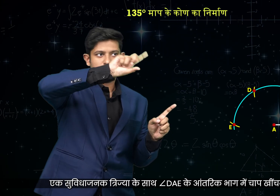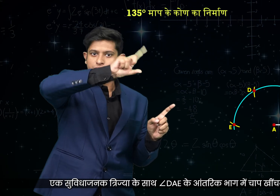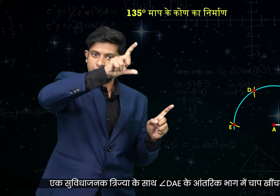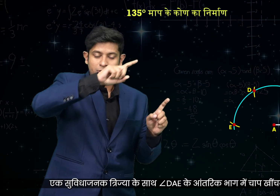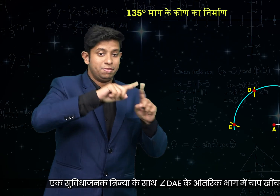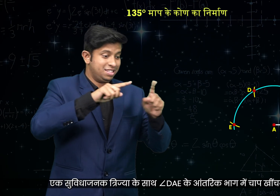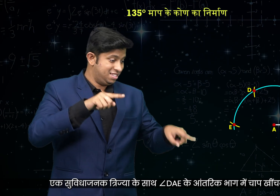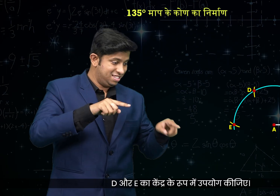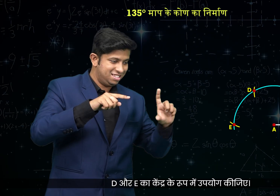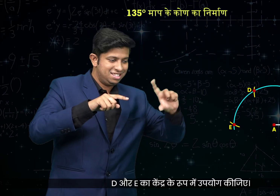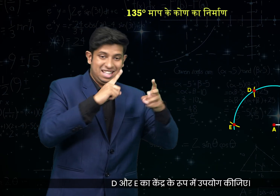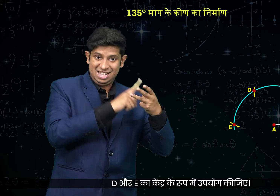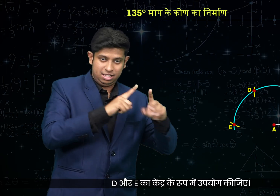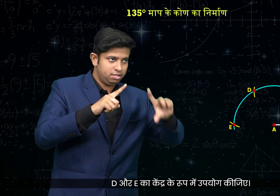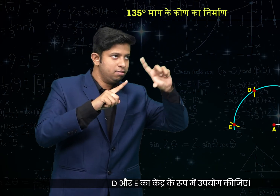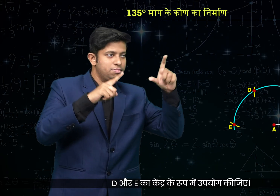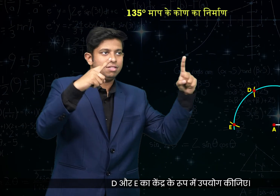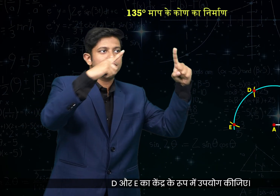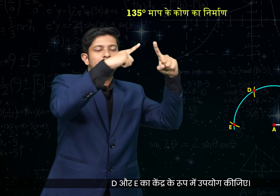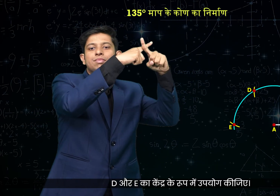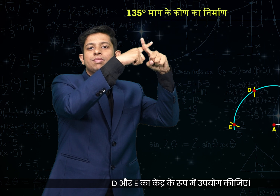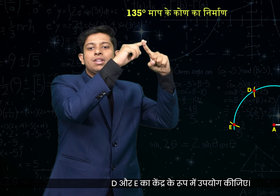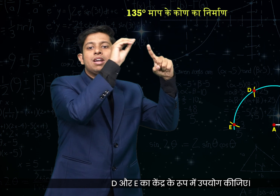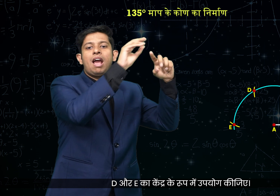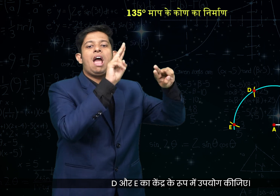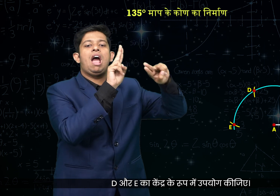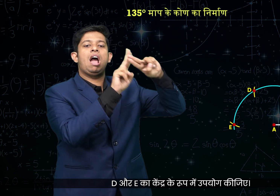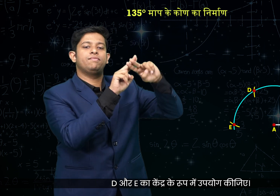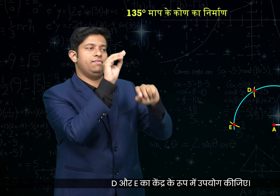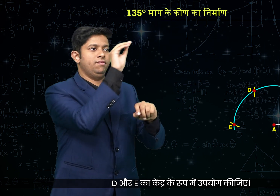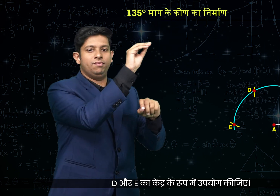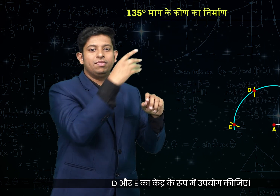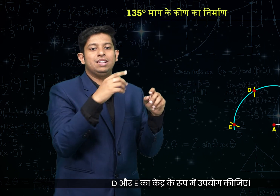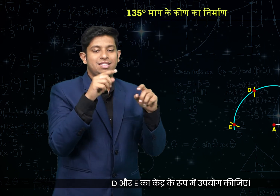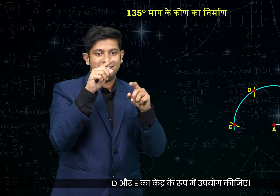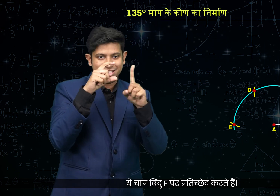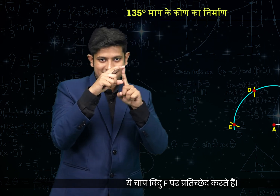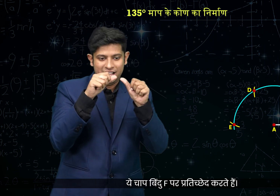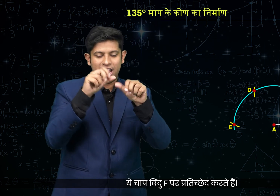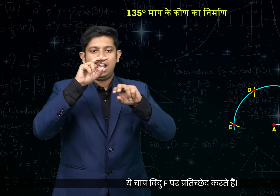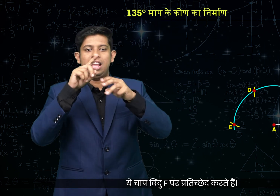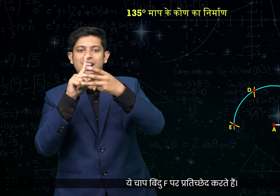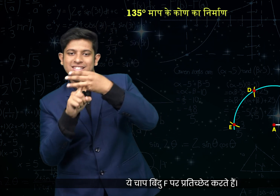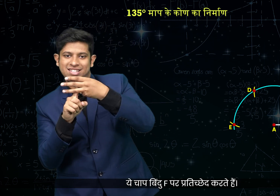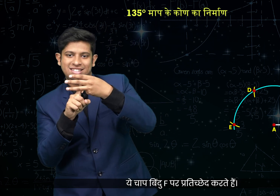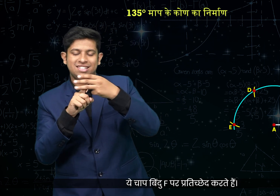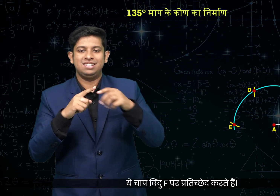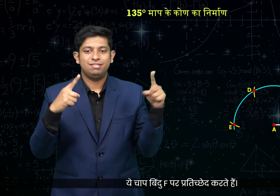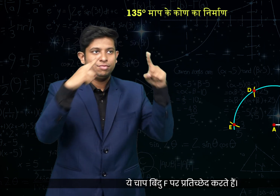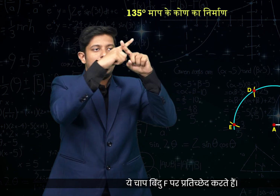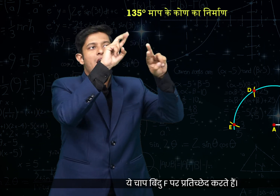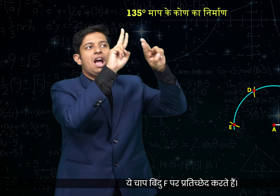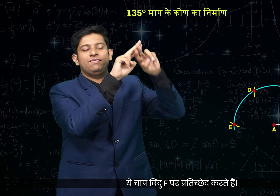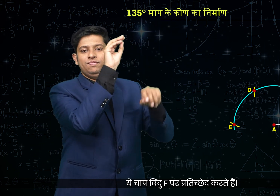छाप खींचने के लिए D और E का केंद्र के रूप में उपयोग कीजिए। ये छाप बिंदु